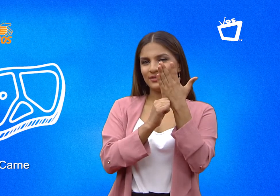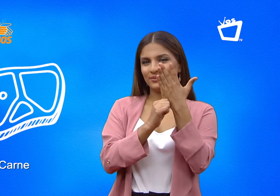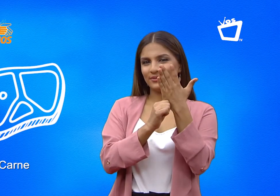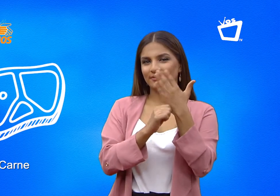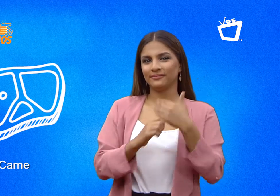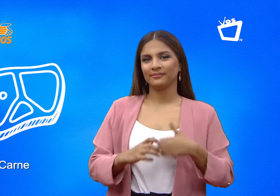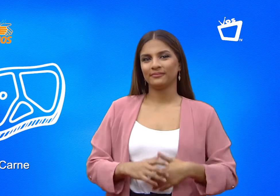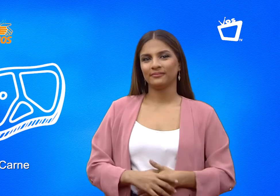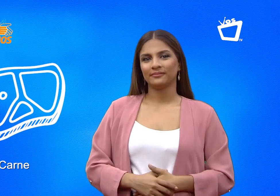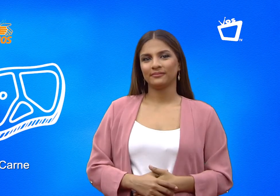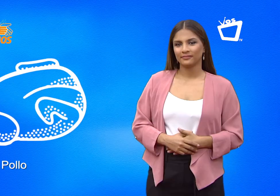Carne.